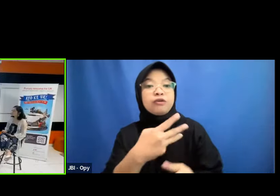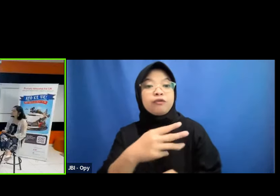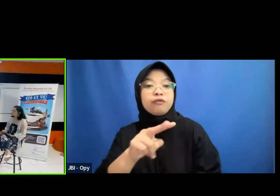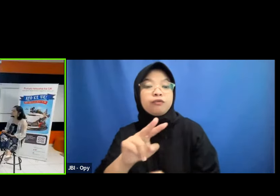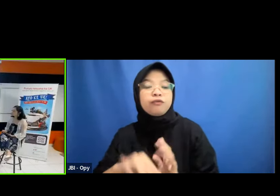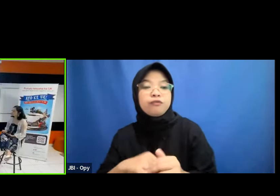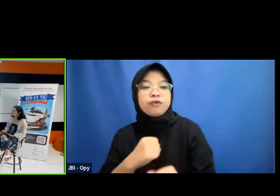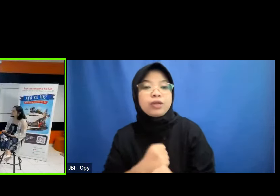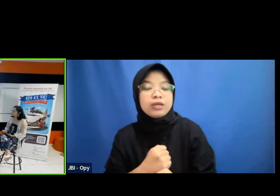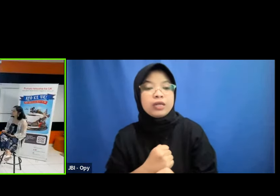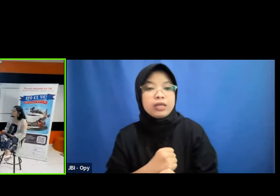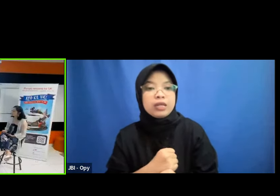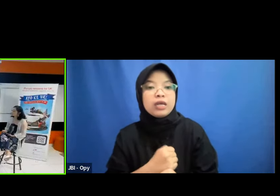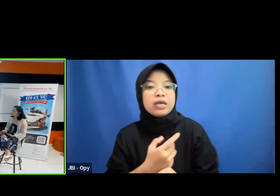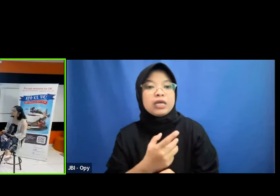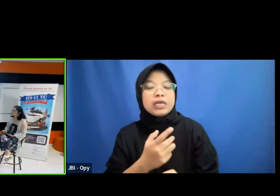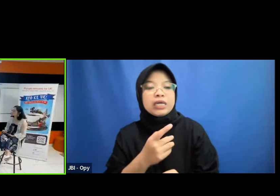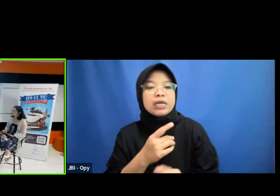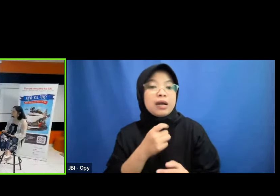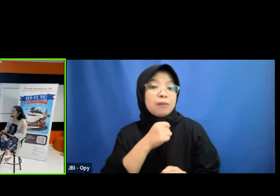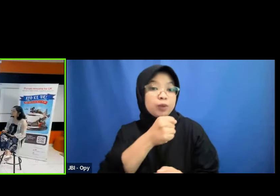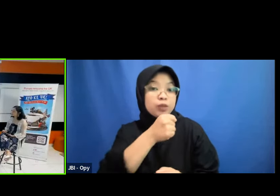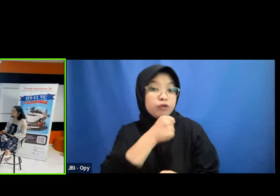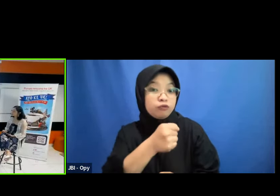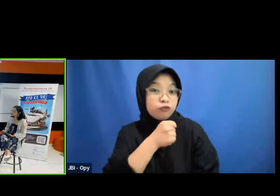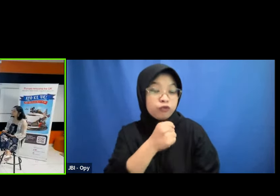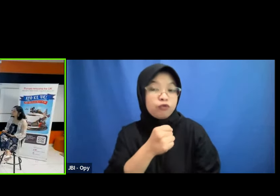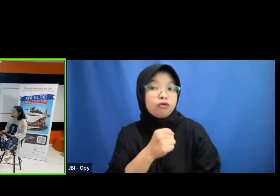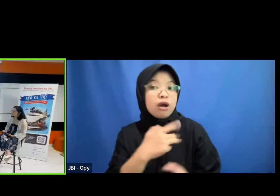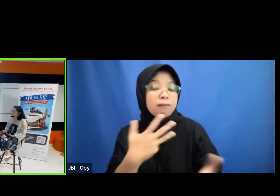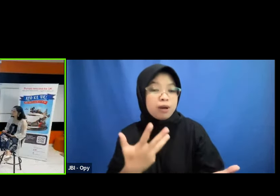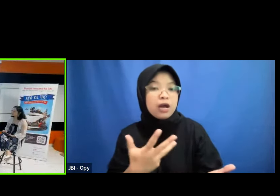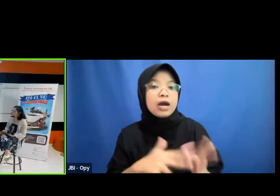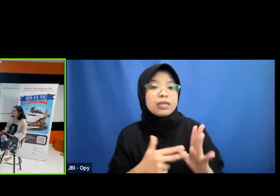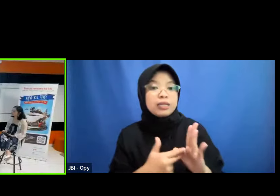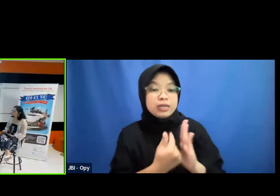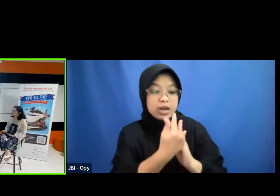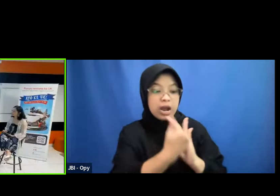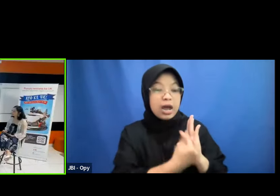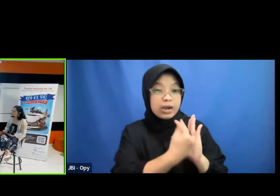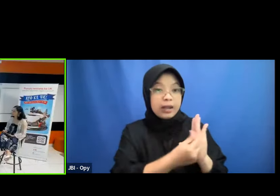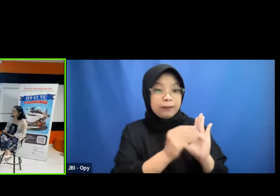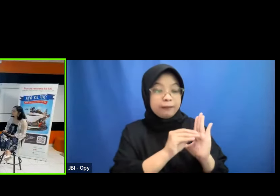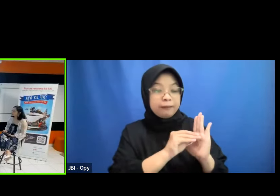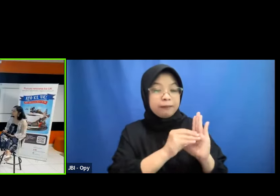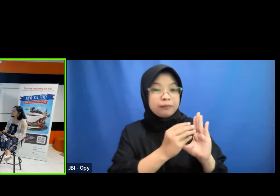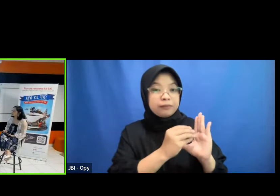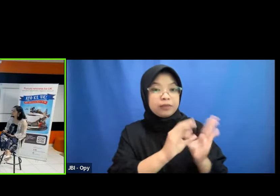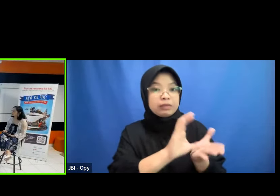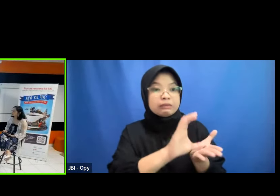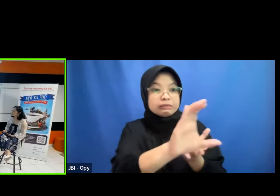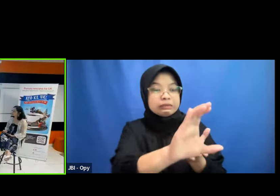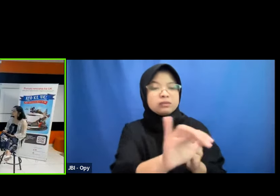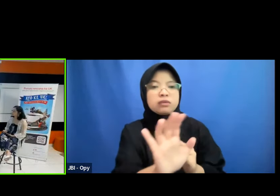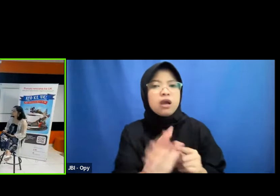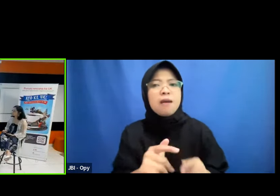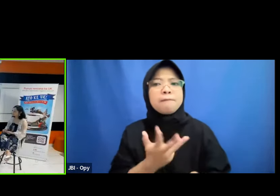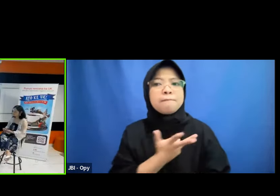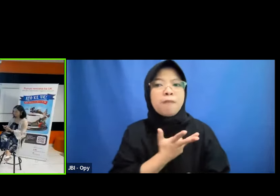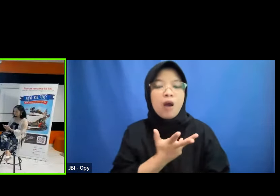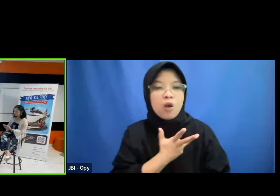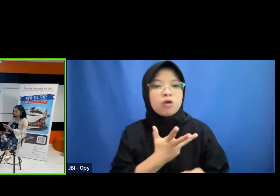kata udadi sebagai yang memberikan dana nih atau yang memberikan donor itu kami hanya ingin